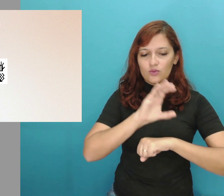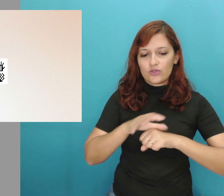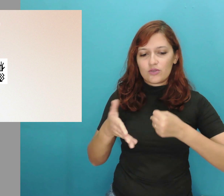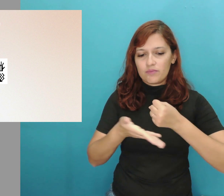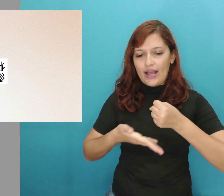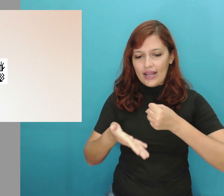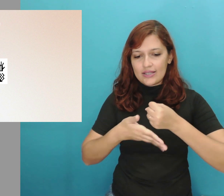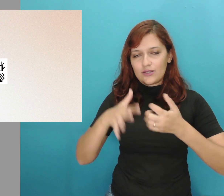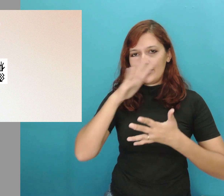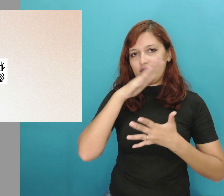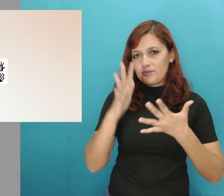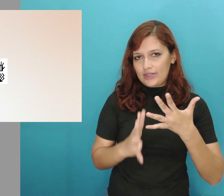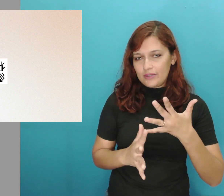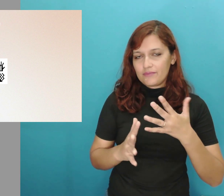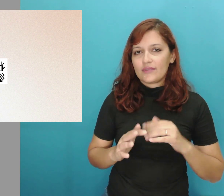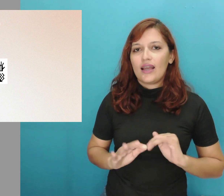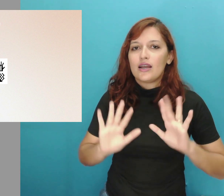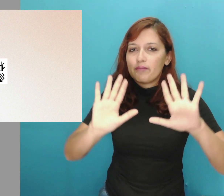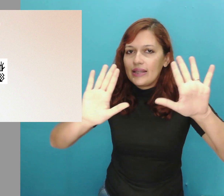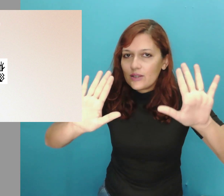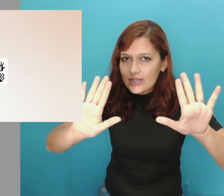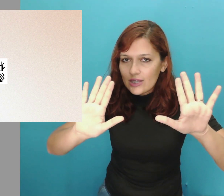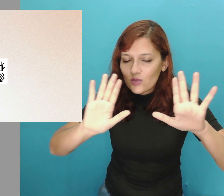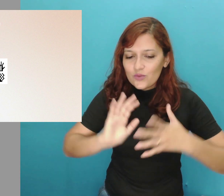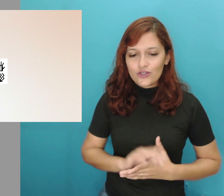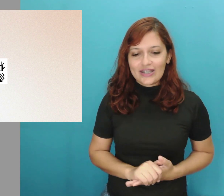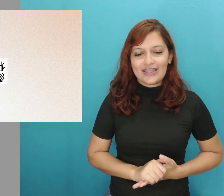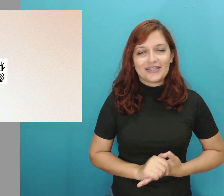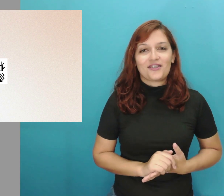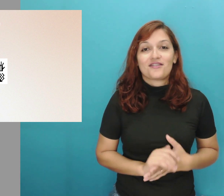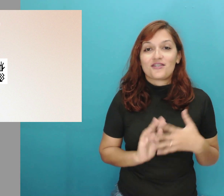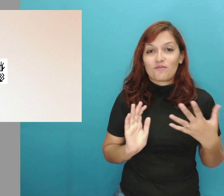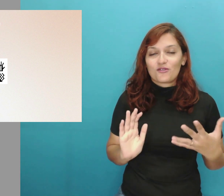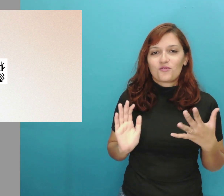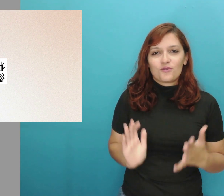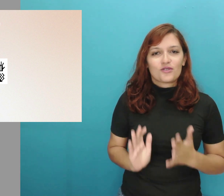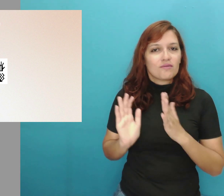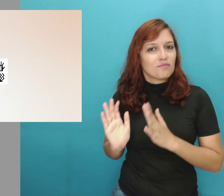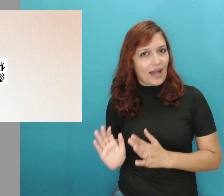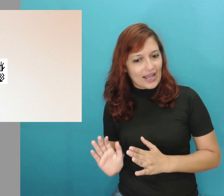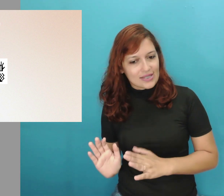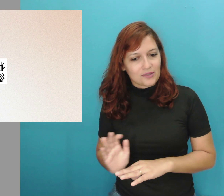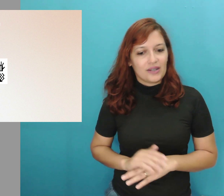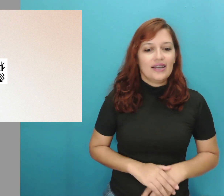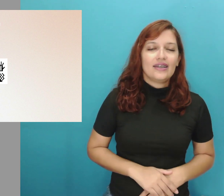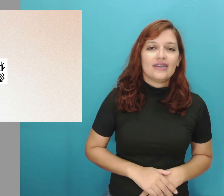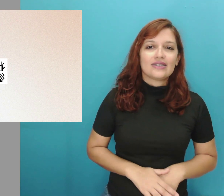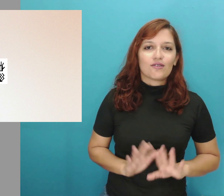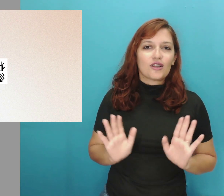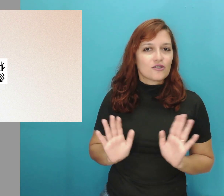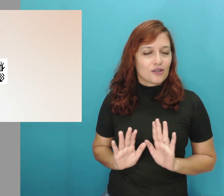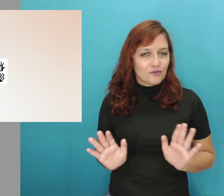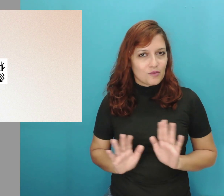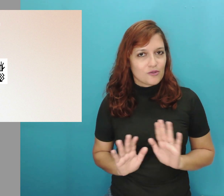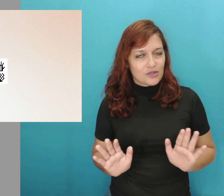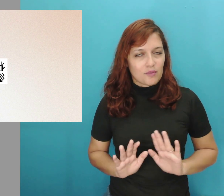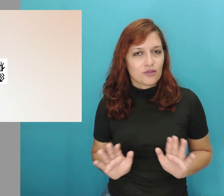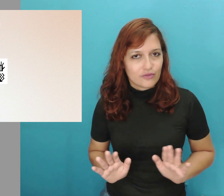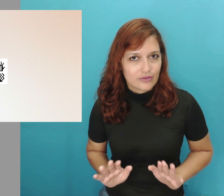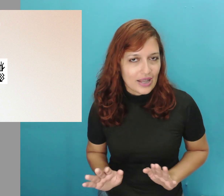Curso básico de Libras. Mas não se assuste, nós estamos no curso básico. Então, nós não vamos nos aprofundar